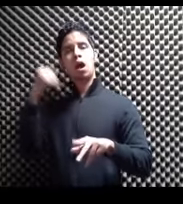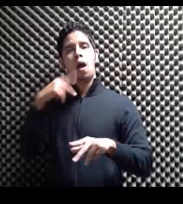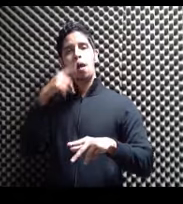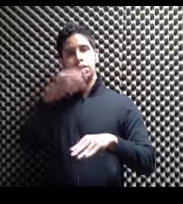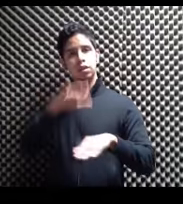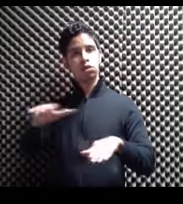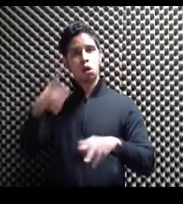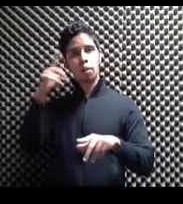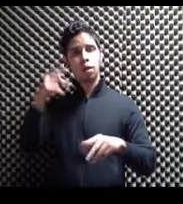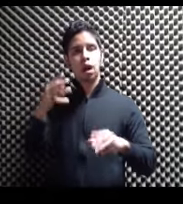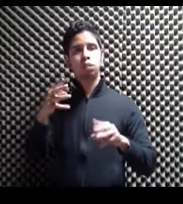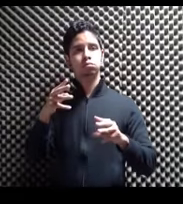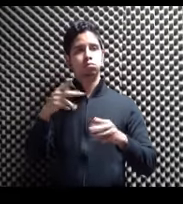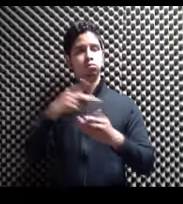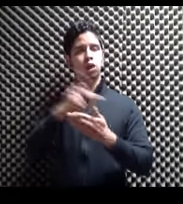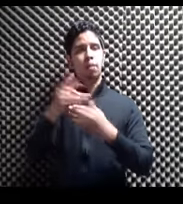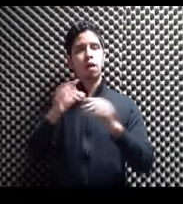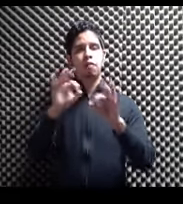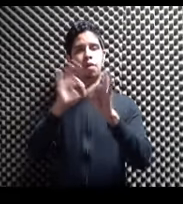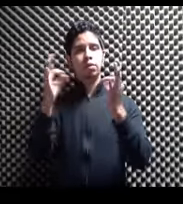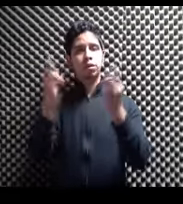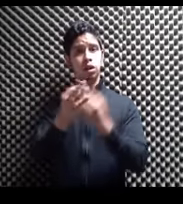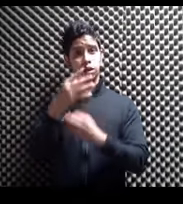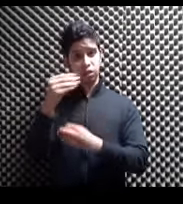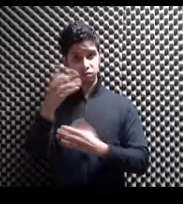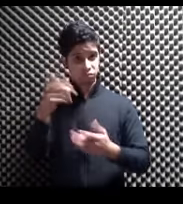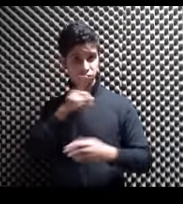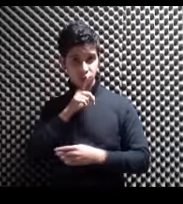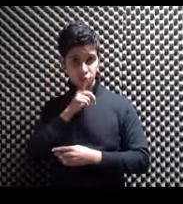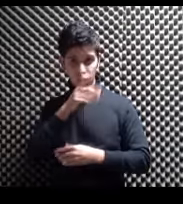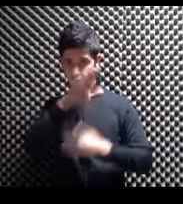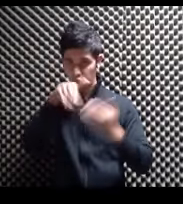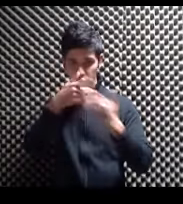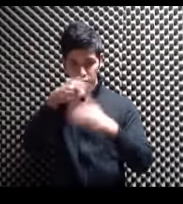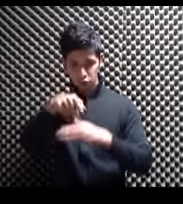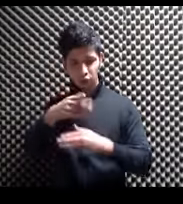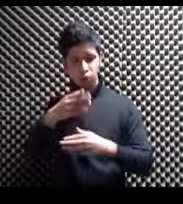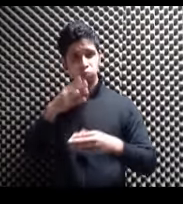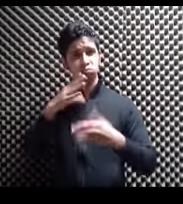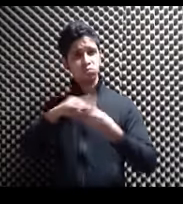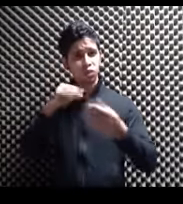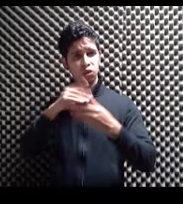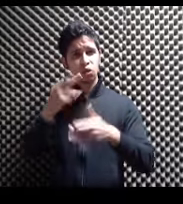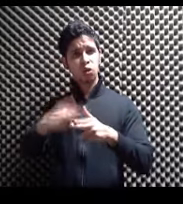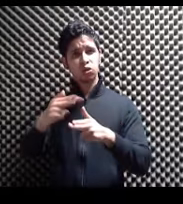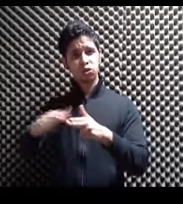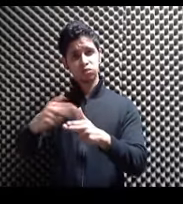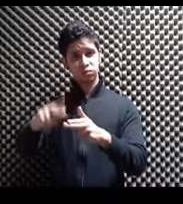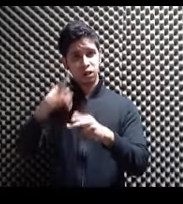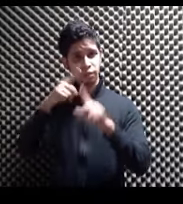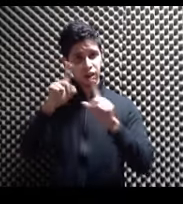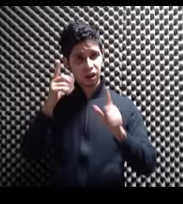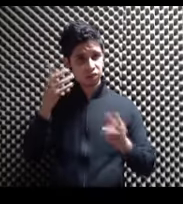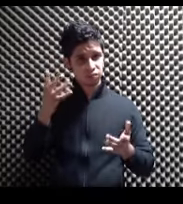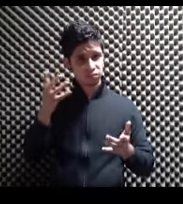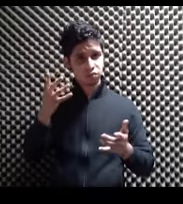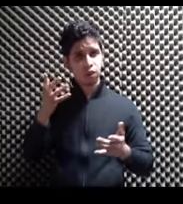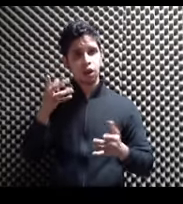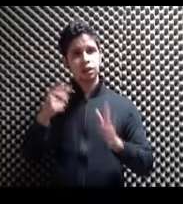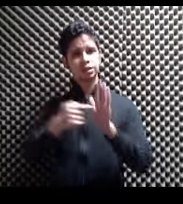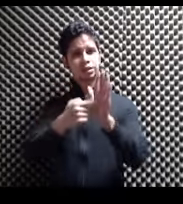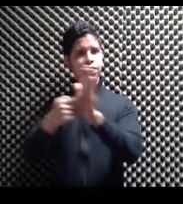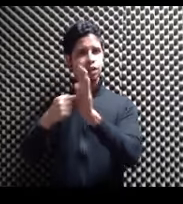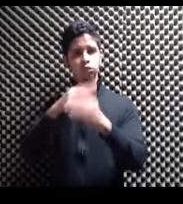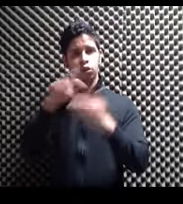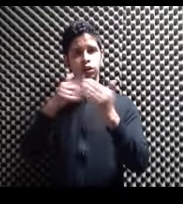Y definitivamente, pues, esto es un recuentito así por encimita para ilustrar este programa, traer un toque de cultura y